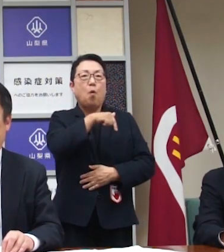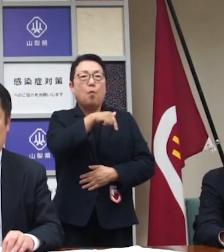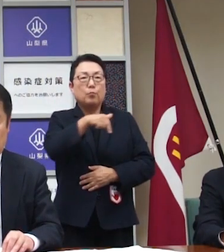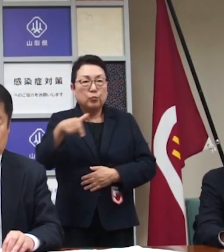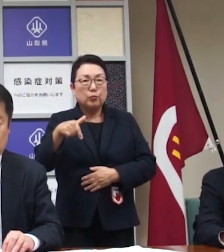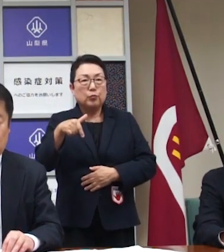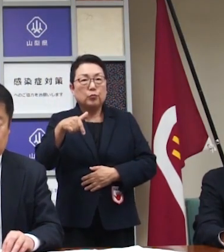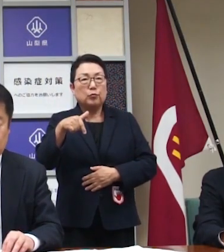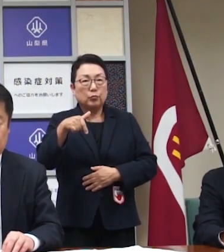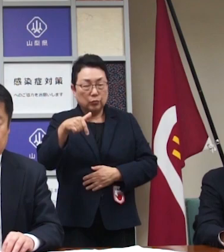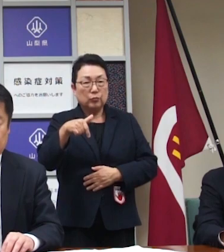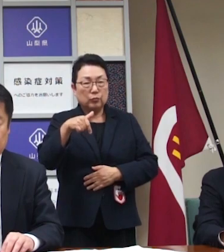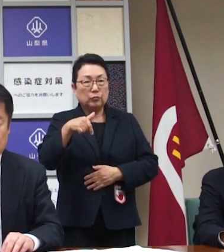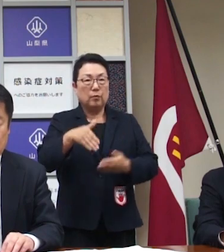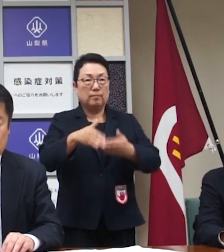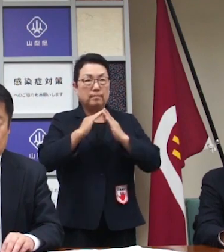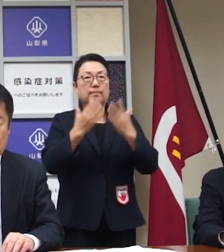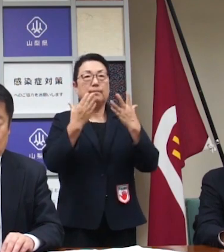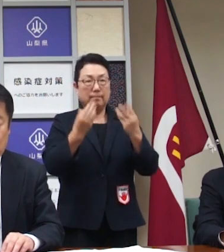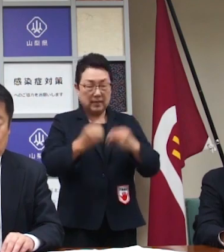格上げをしたところであります。